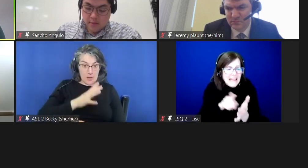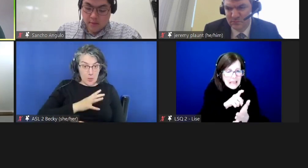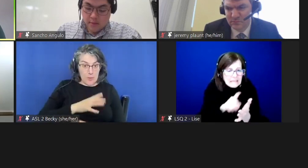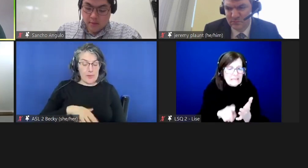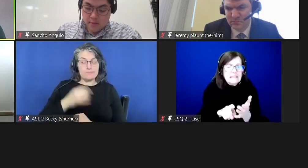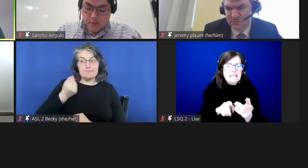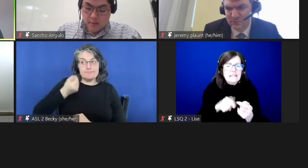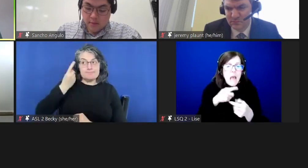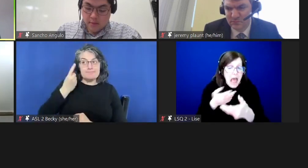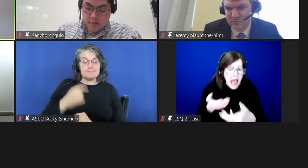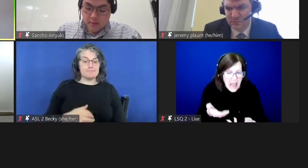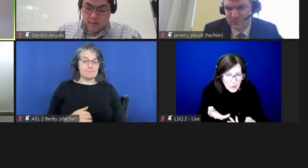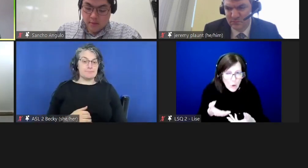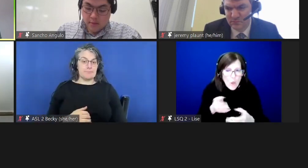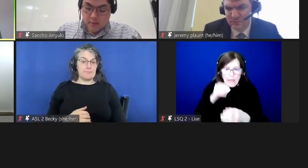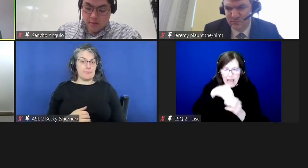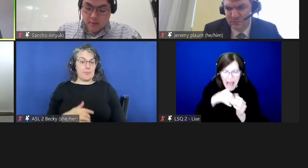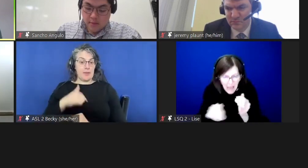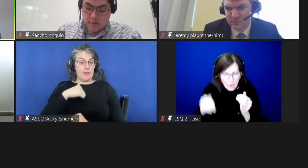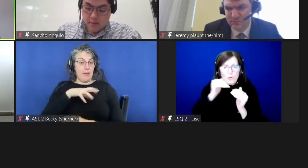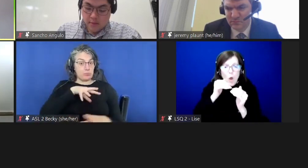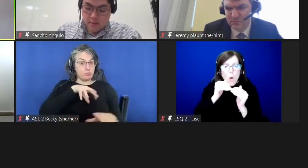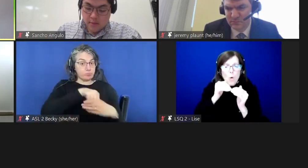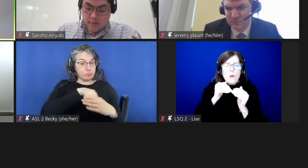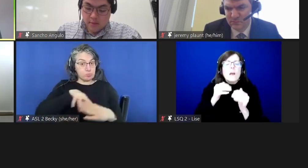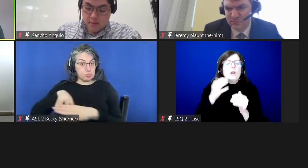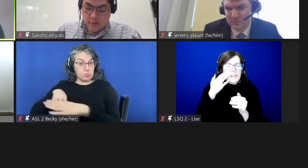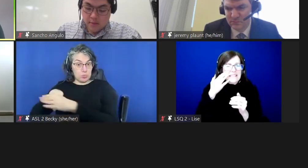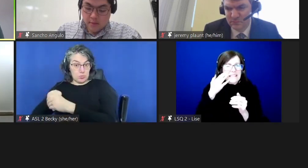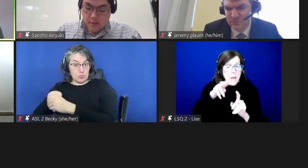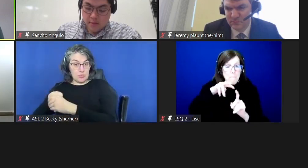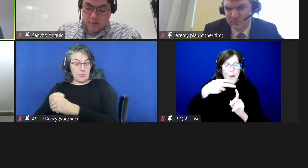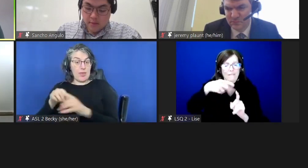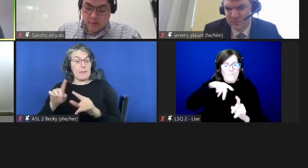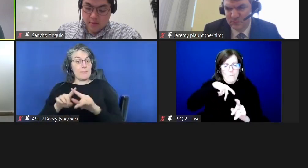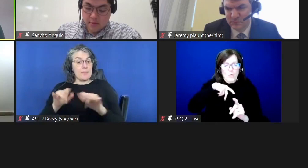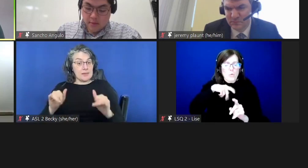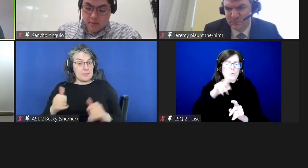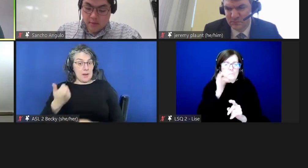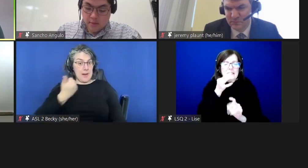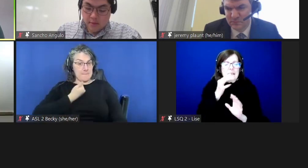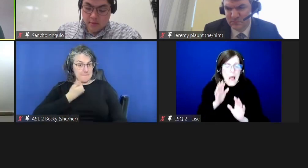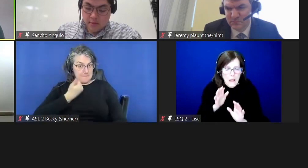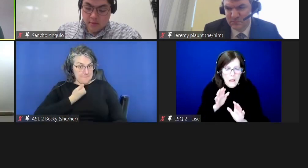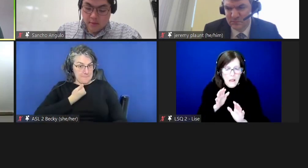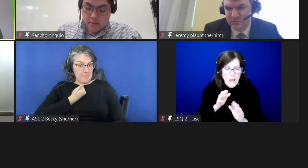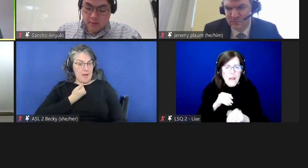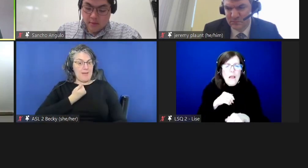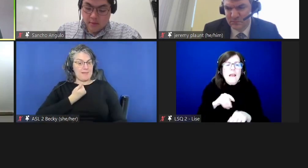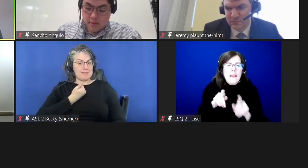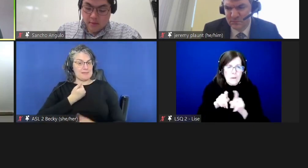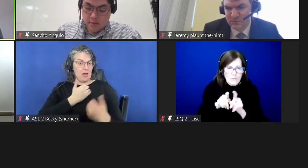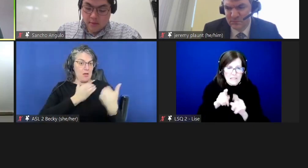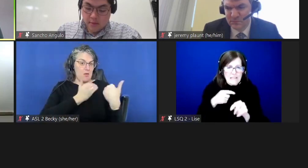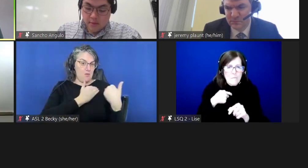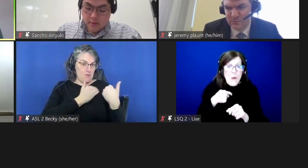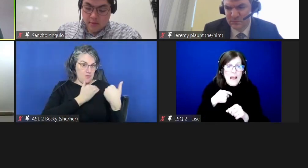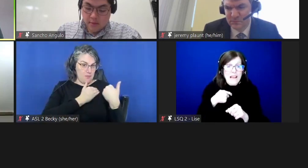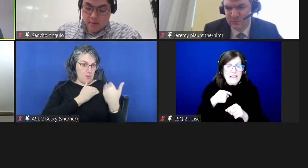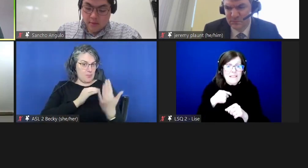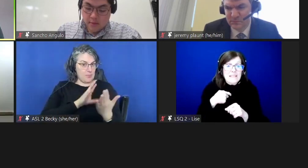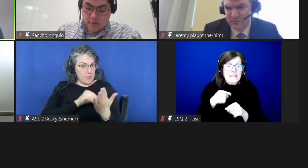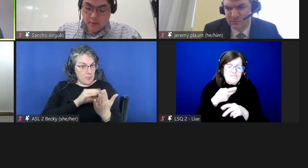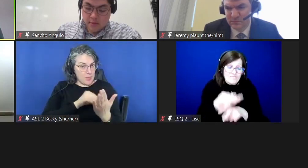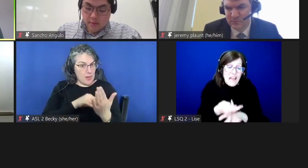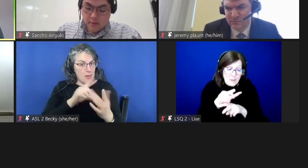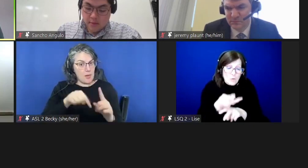que j'ai un point de vue particulier et parce que je me suis occupé d'un frère